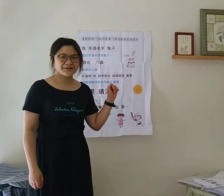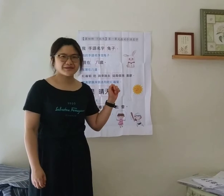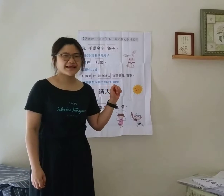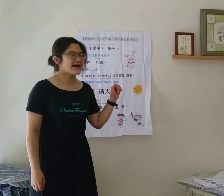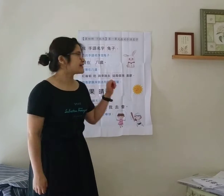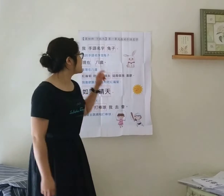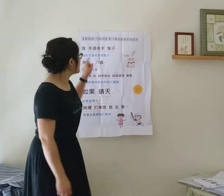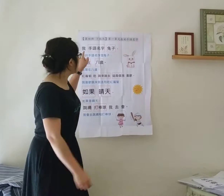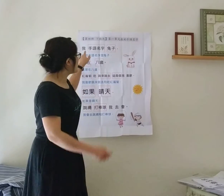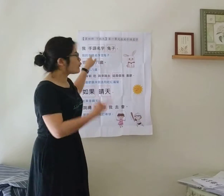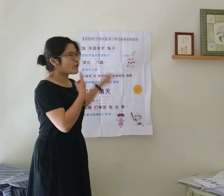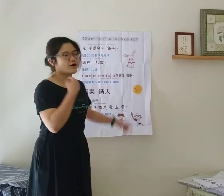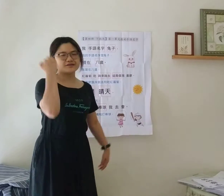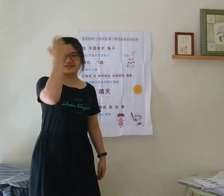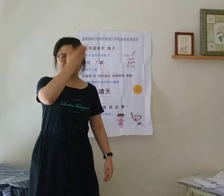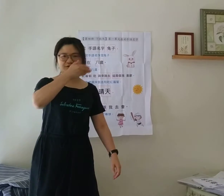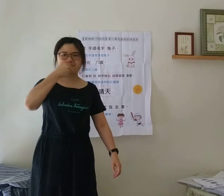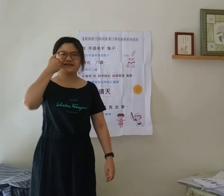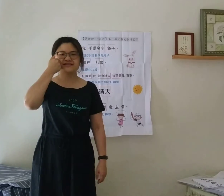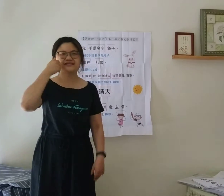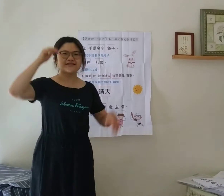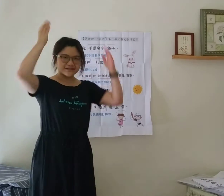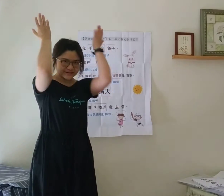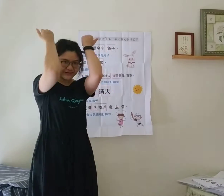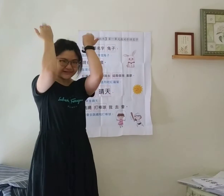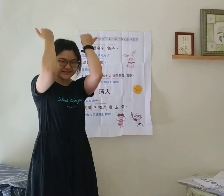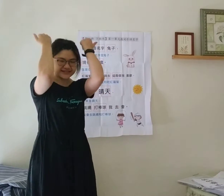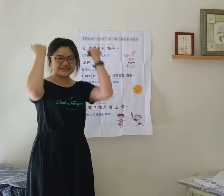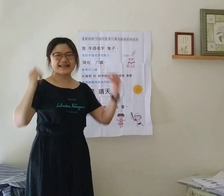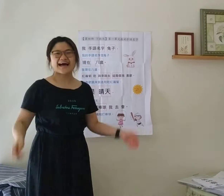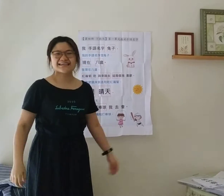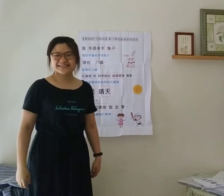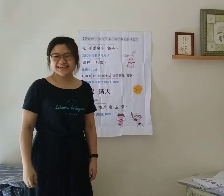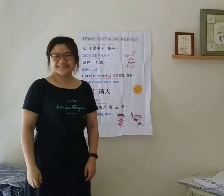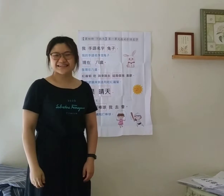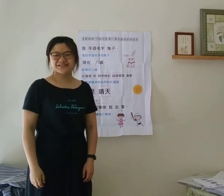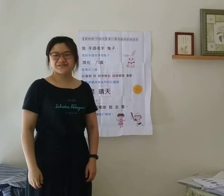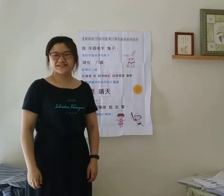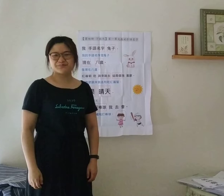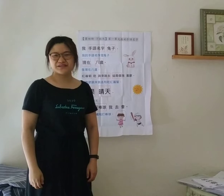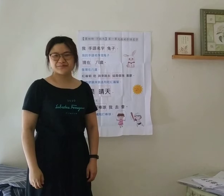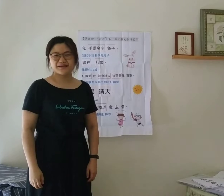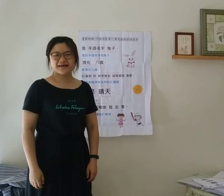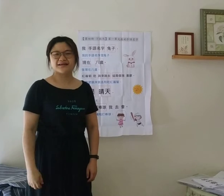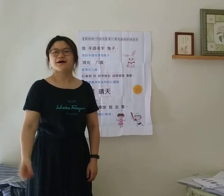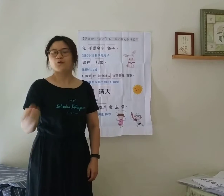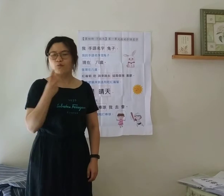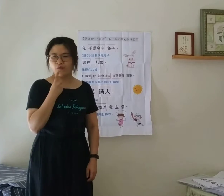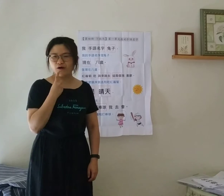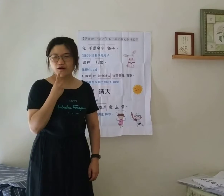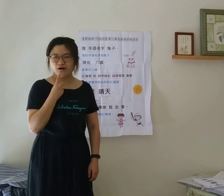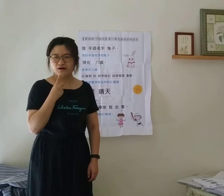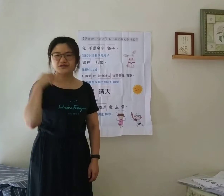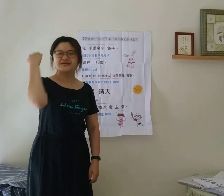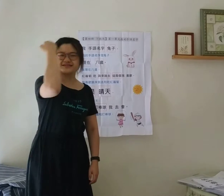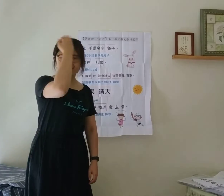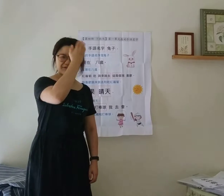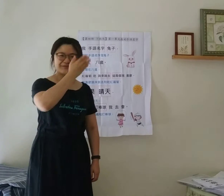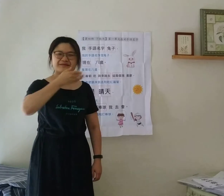比看，我手语名字兔子，来，请大家跟着我一起比一遍，我手语名